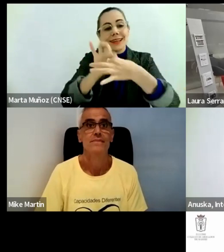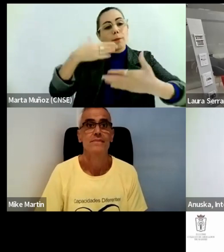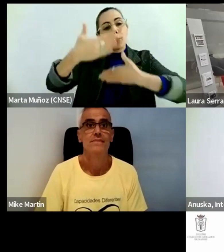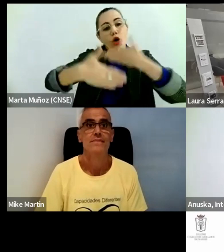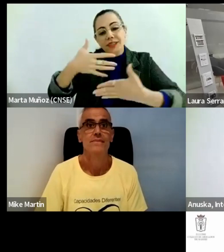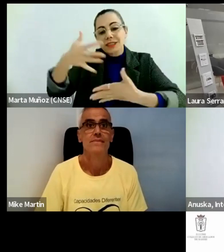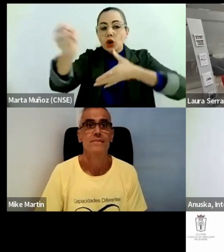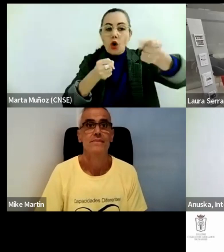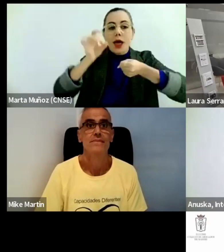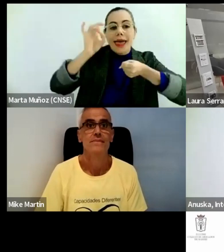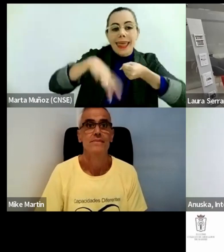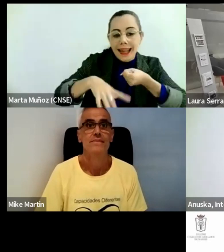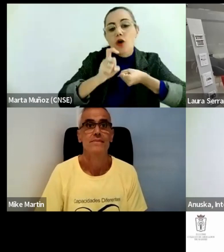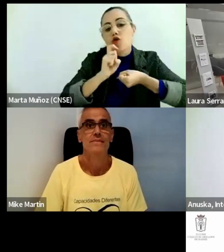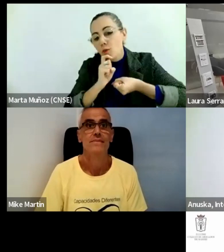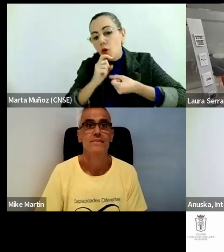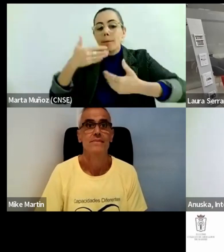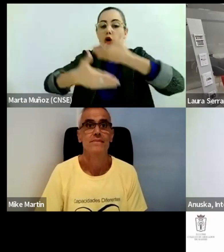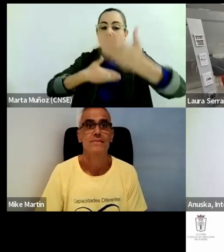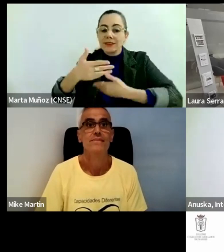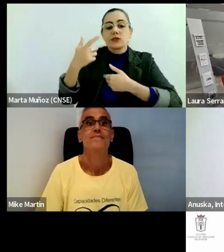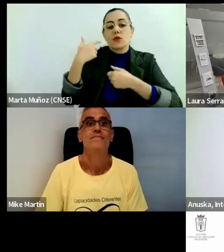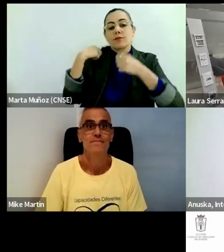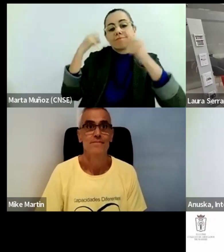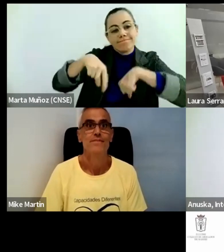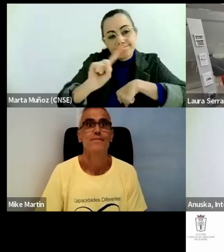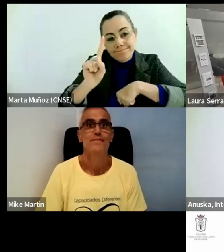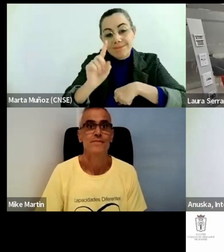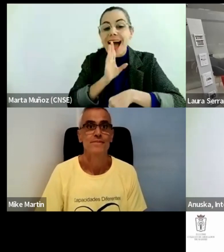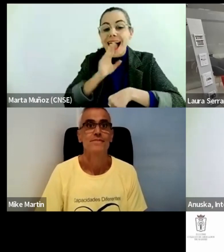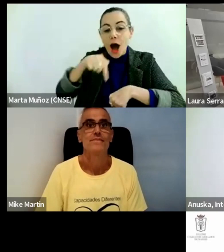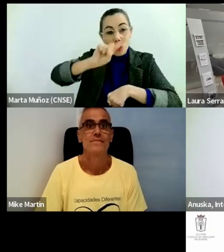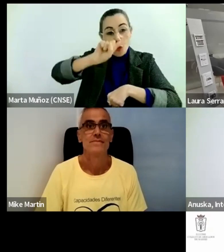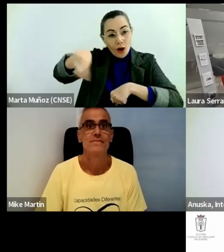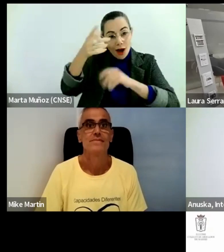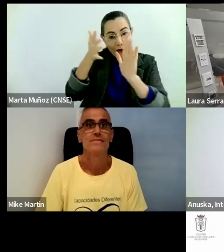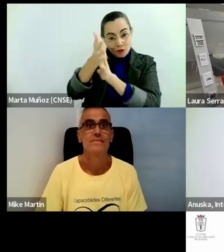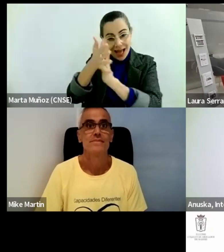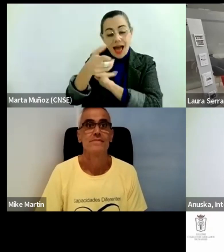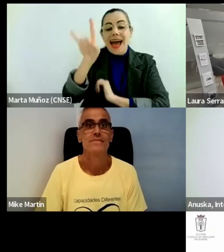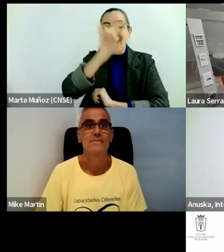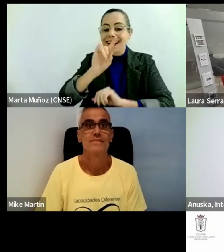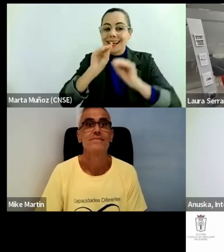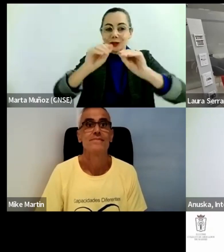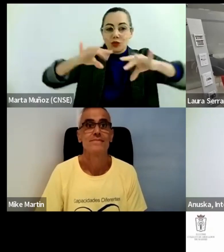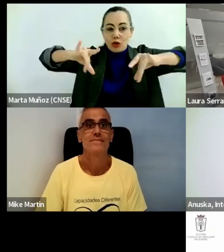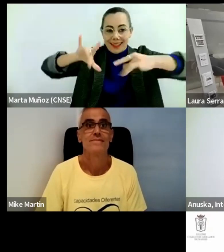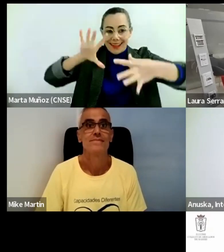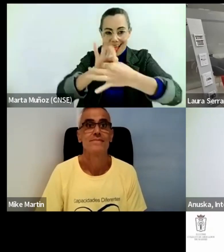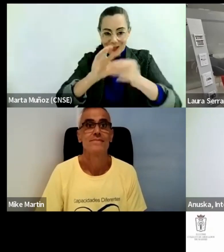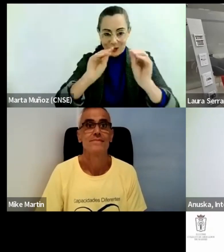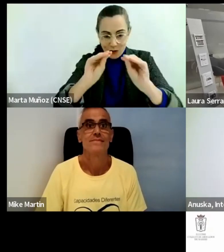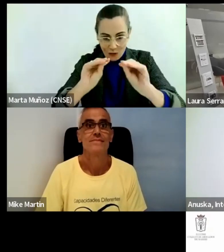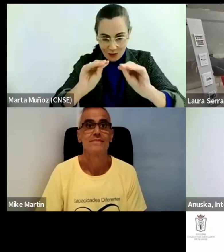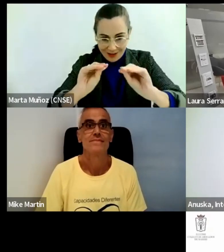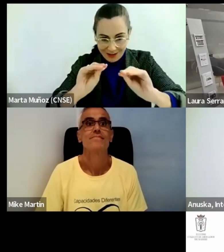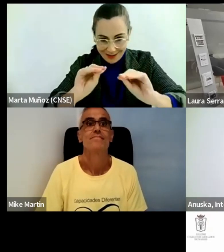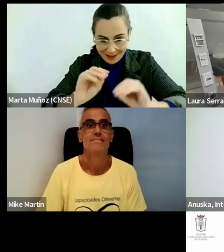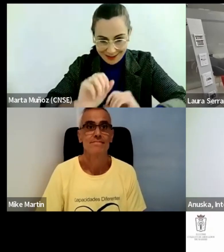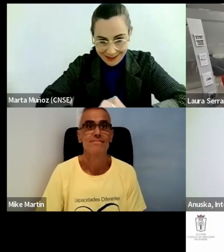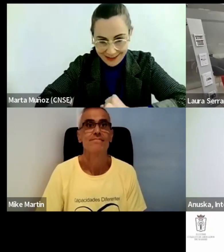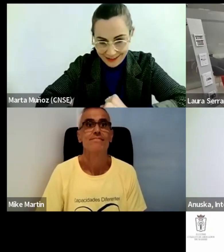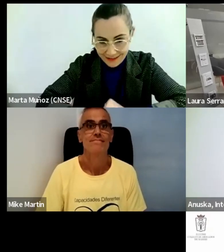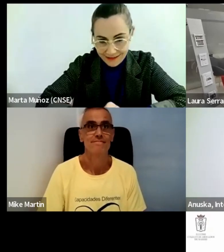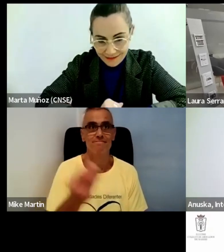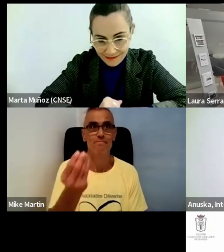caso de Canarias, en el Colegio de Abogados de Canarias, ahí se haría ese proceso de mediación, ver en lo que no estáis conformes, de